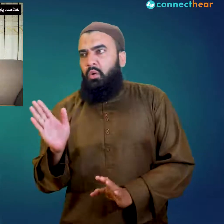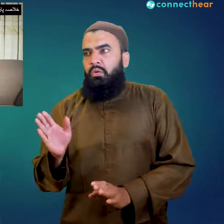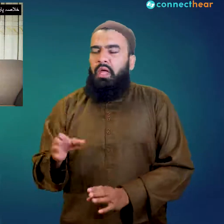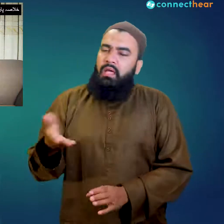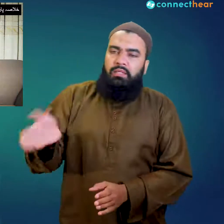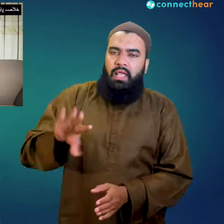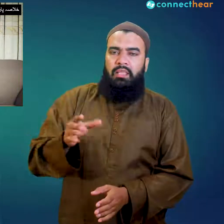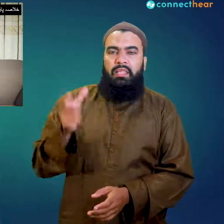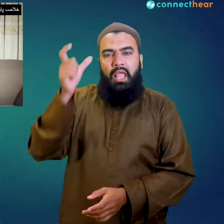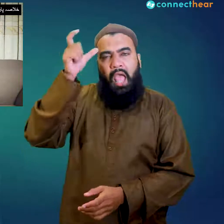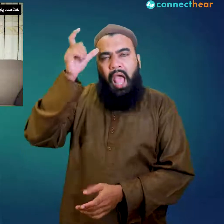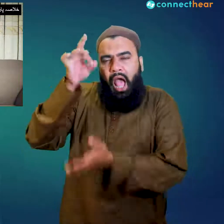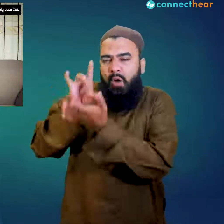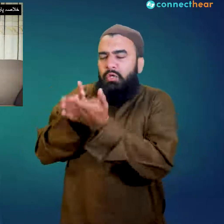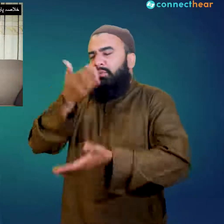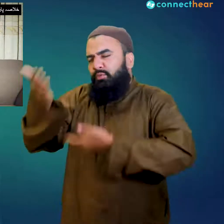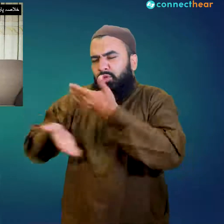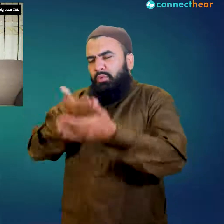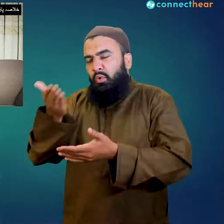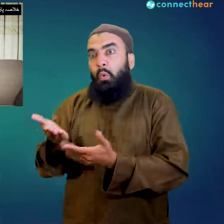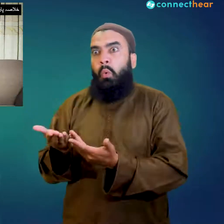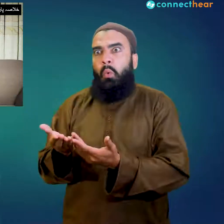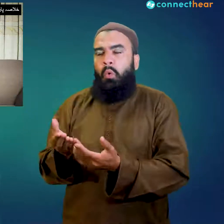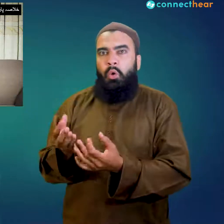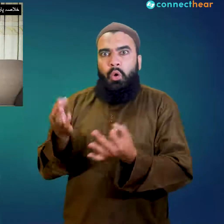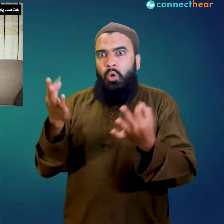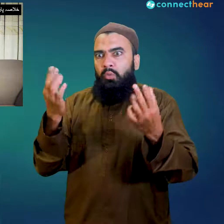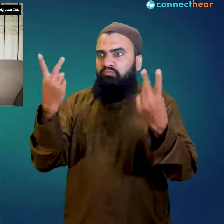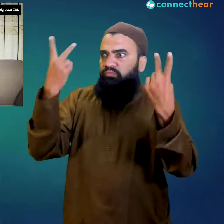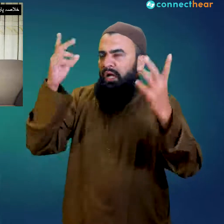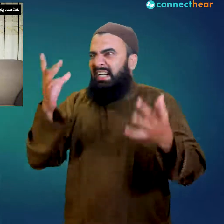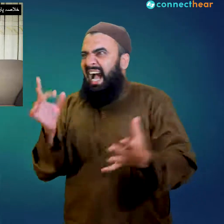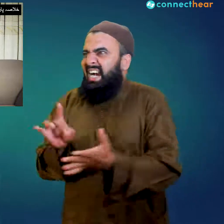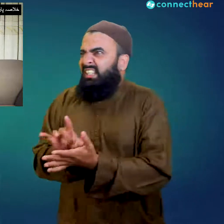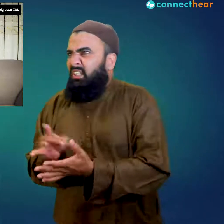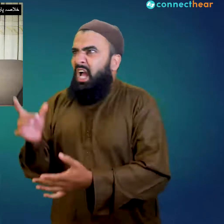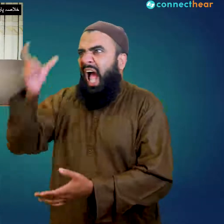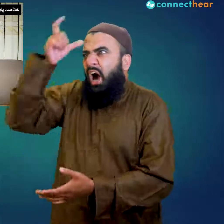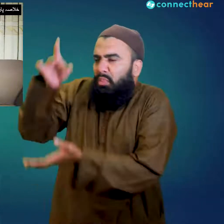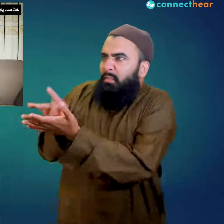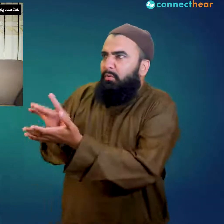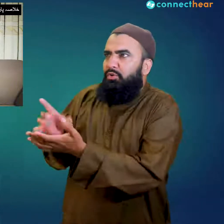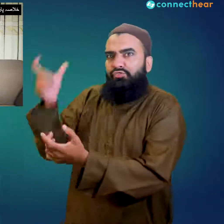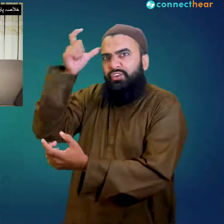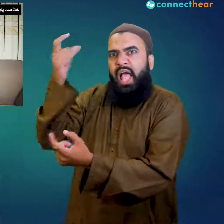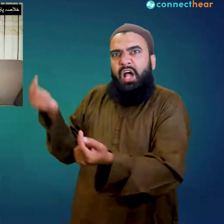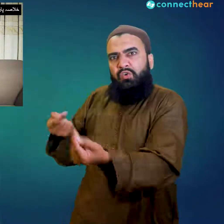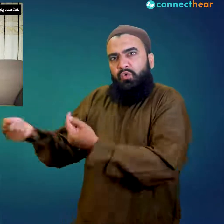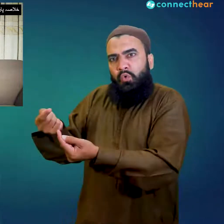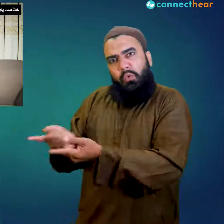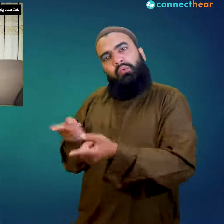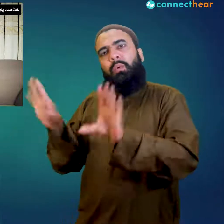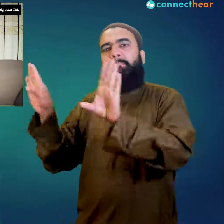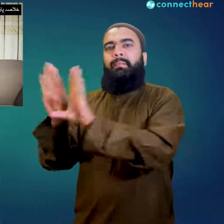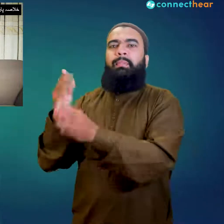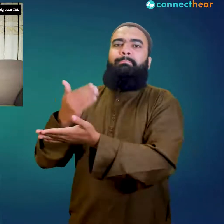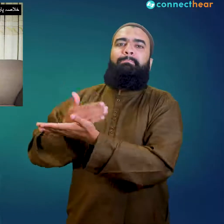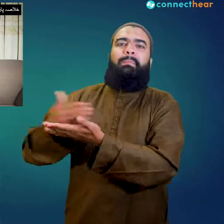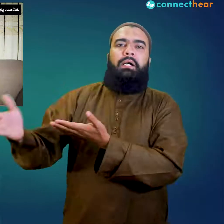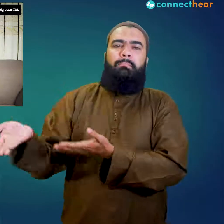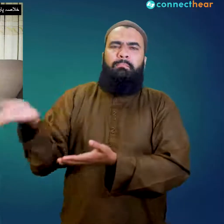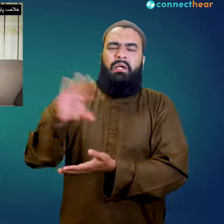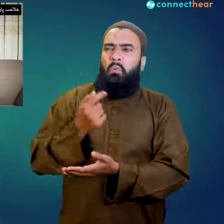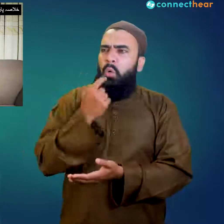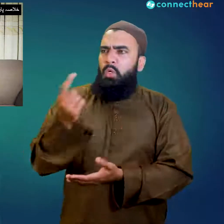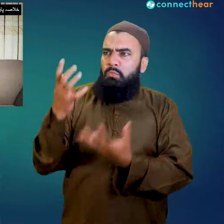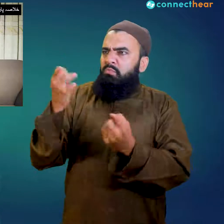کہ وضو کر لیا جائے، چونکہ غصہ ایک آگ کی کیفیت ہے، اس لیے وضو سے وہ کیفیات ختم ہو